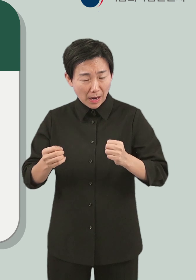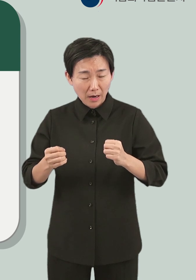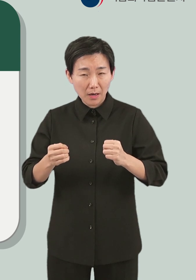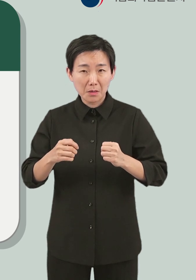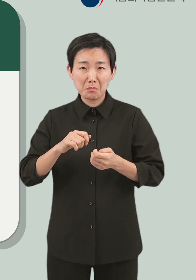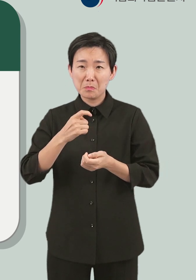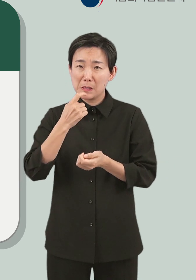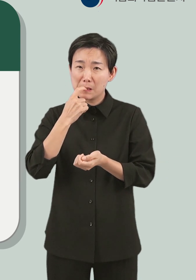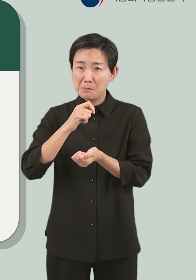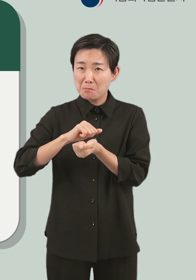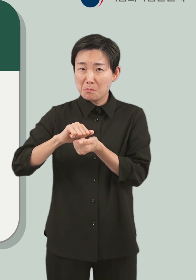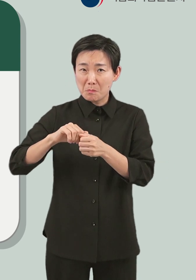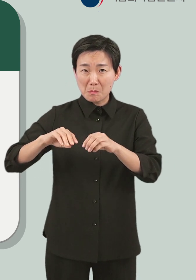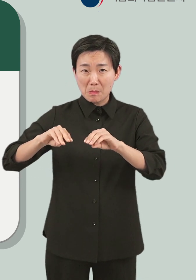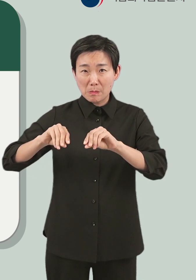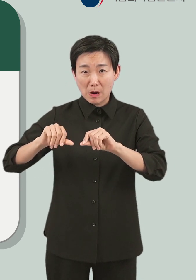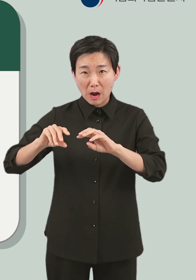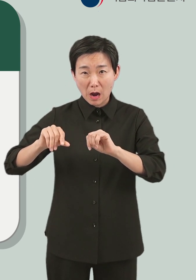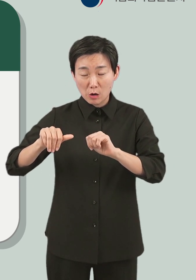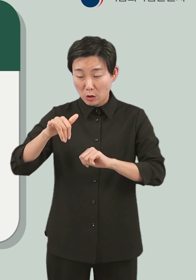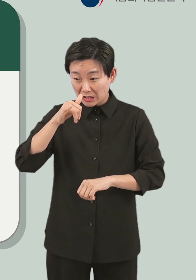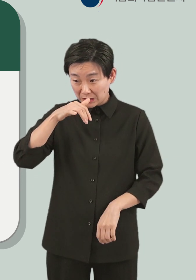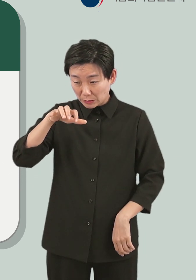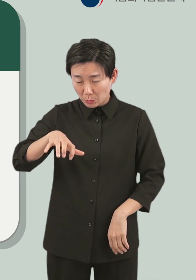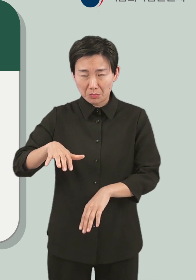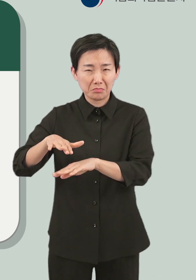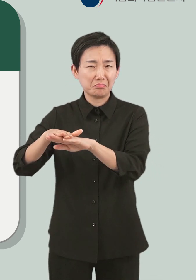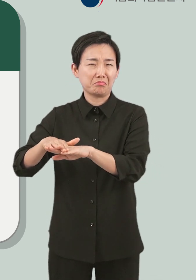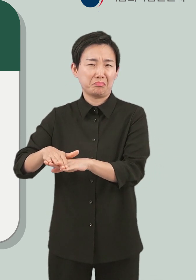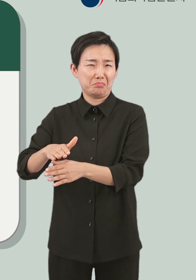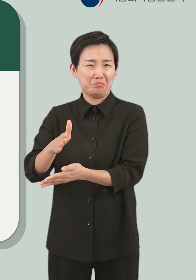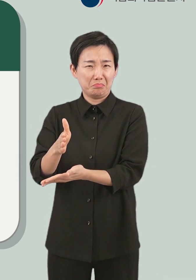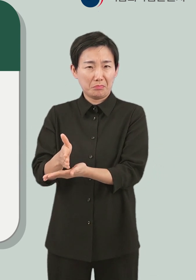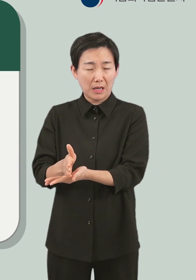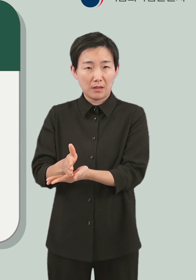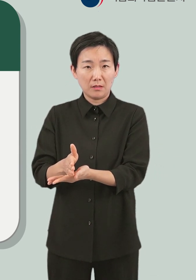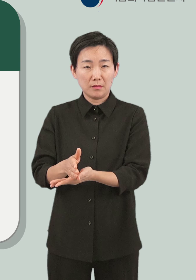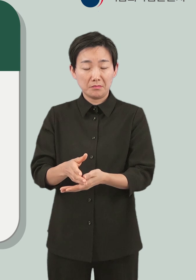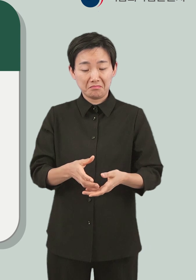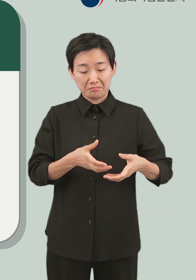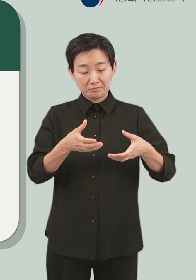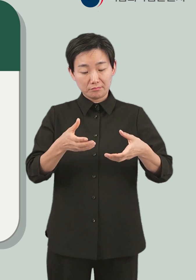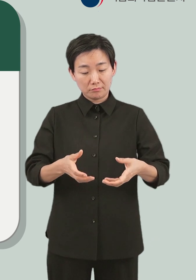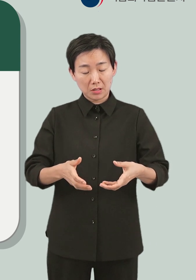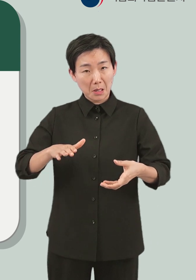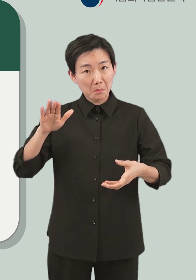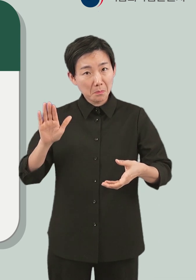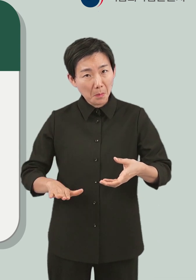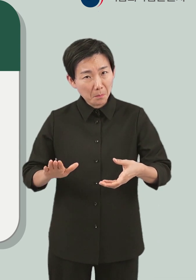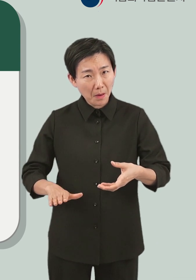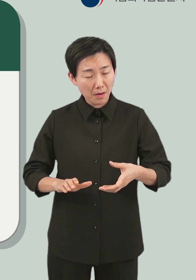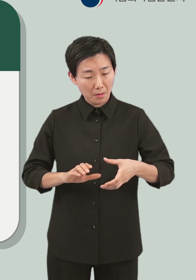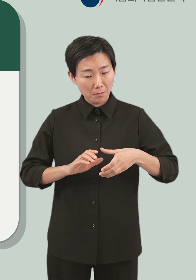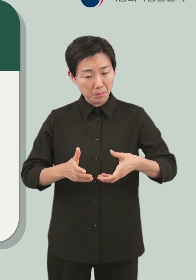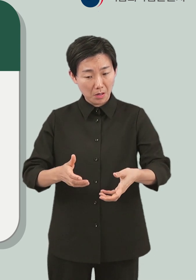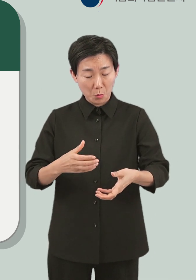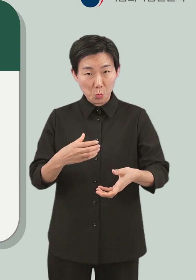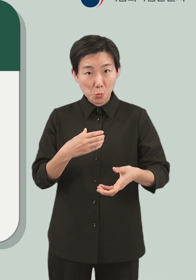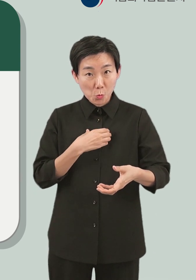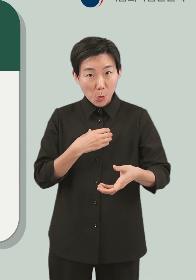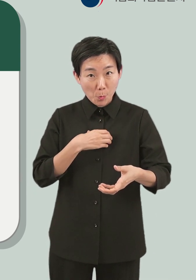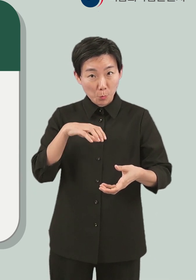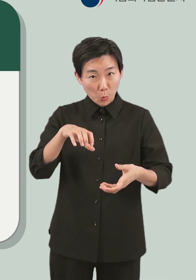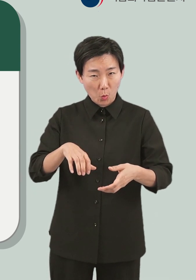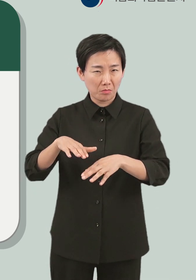상태에서는 절대 보관하지 않아야 합니다. 온도가 지나치게 높거나 낮은 곳, 습기가 많은 곳, 직사광선이 닿는